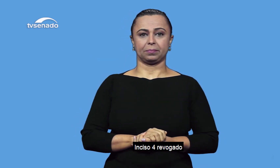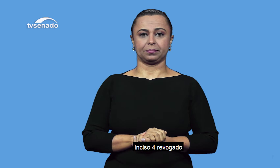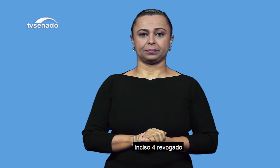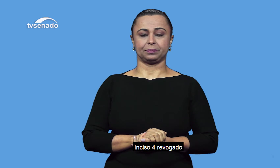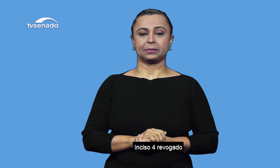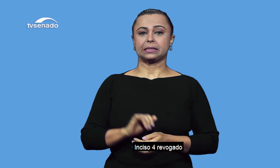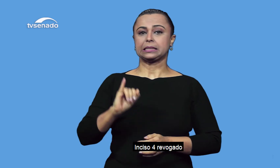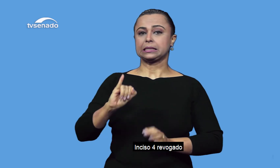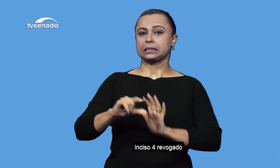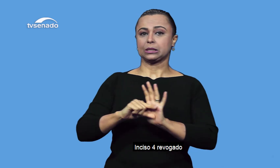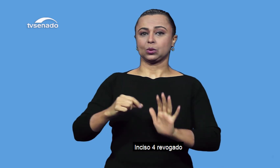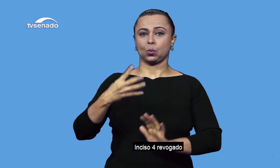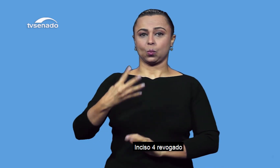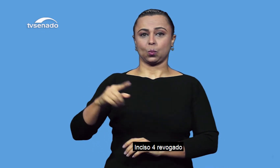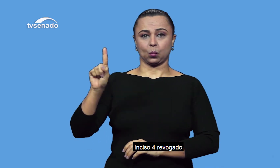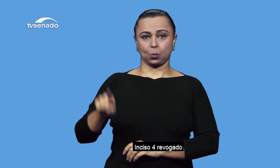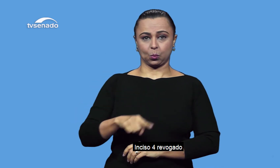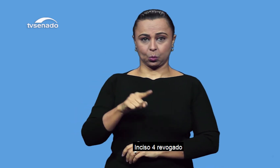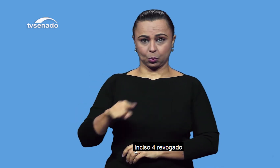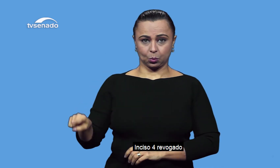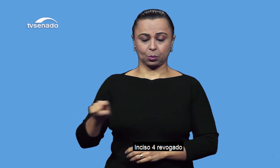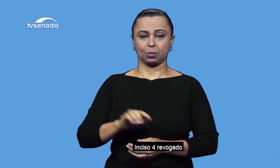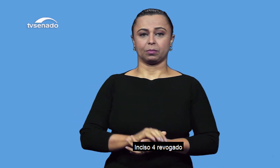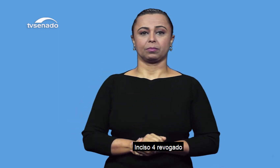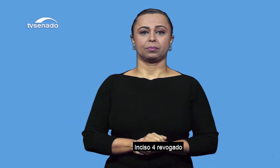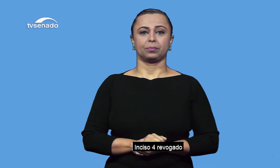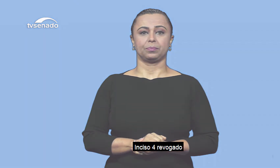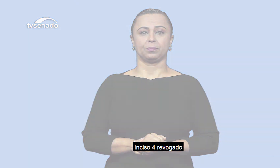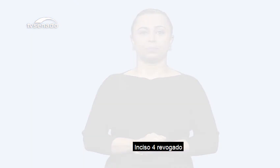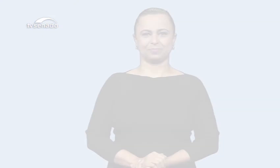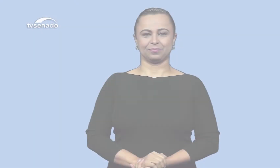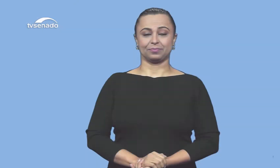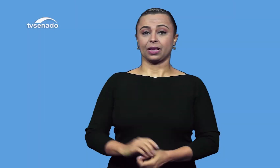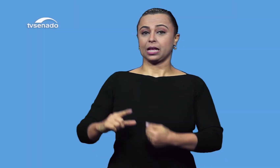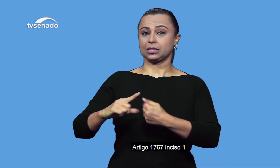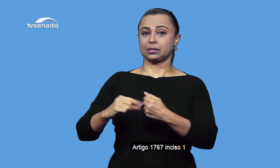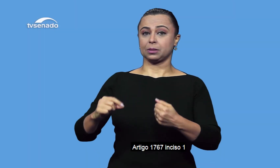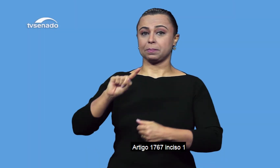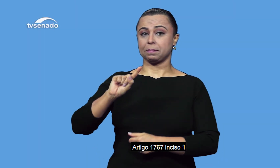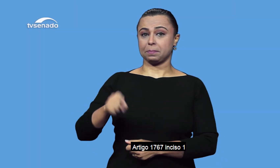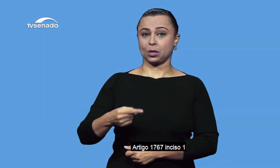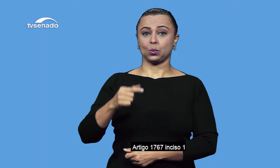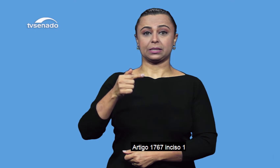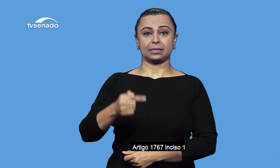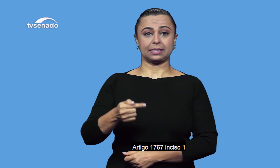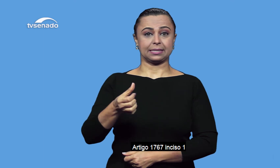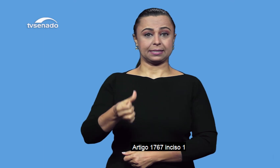o inciso 4 revogado o artigo